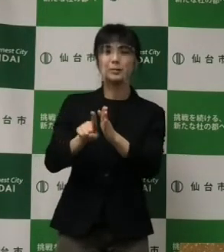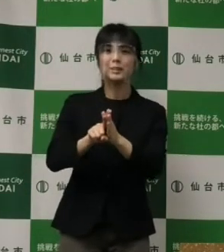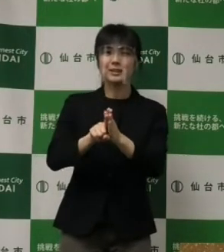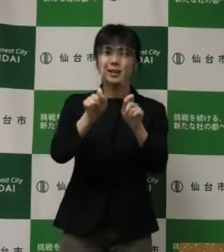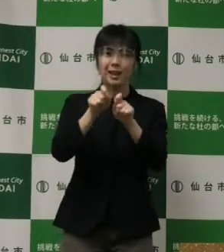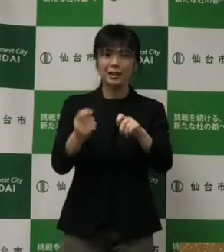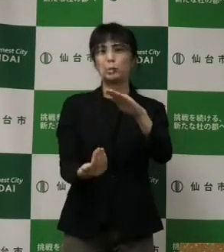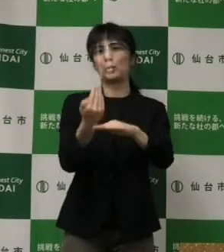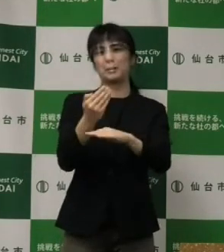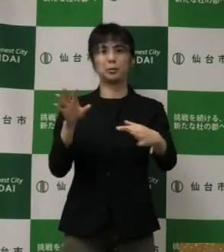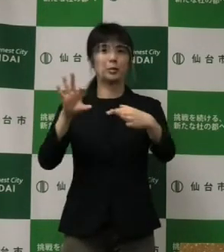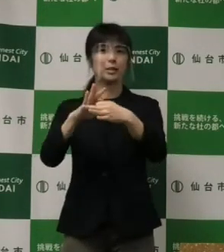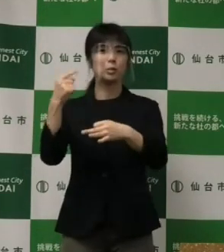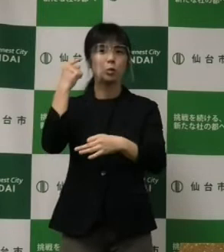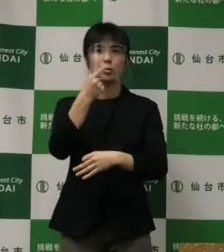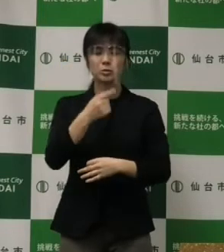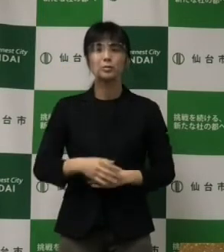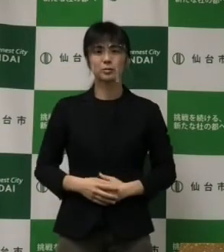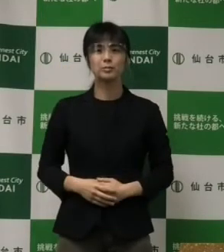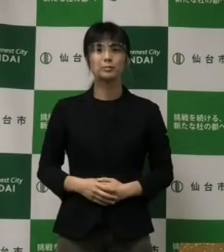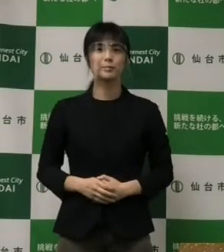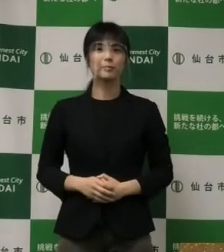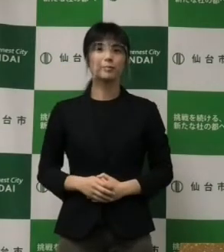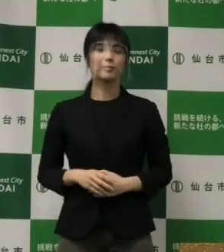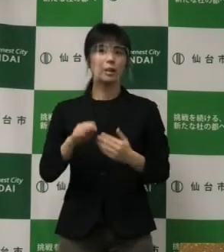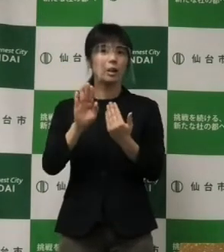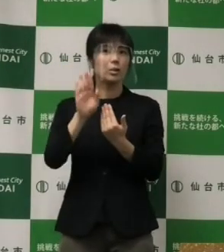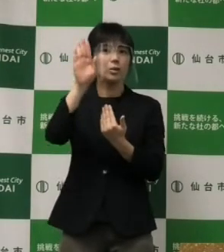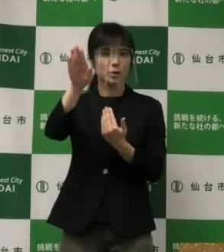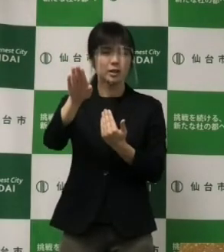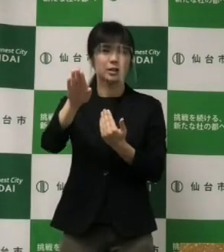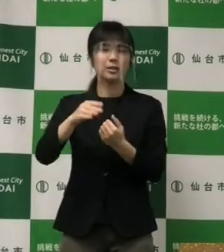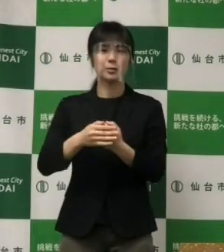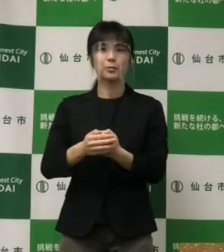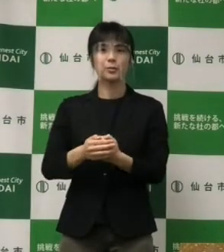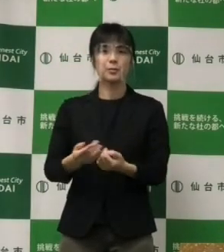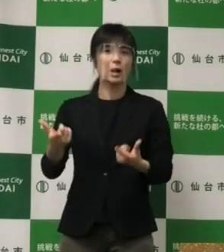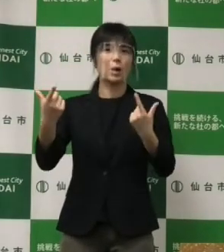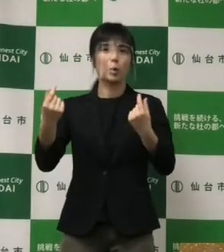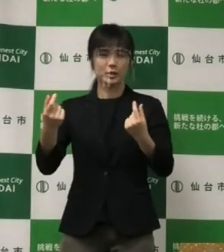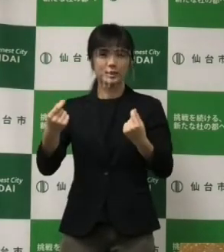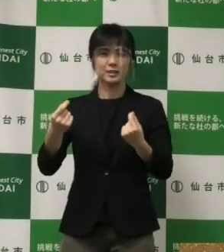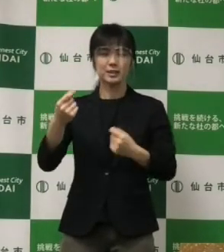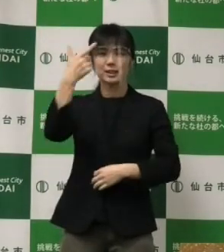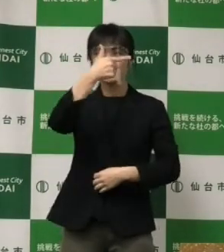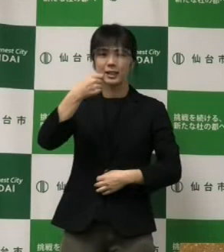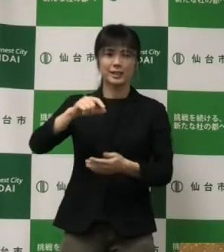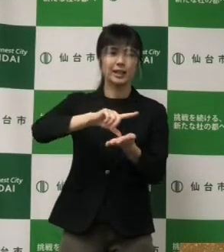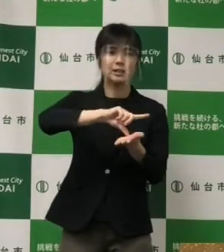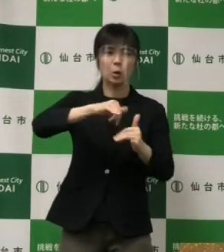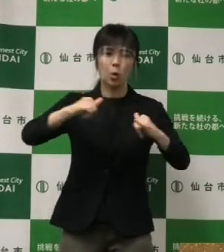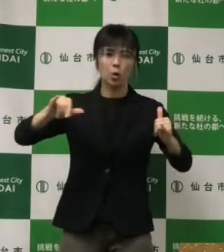ったんだというふうに思います。これから同じ仙台の広域行政